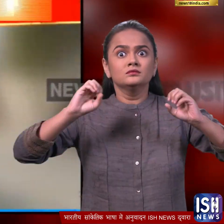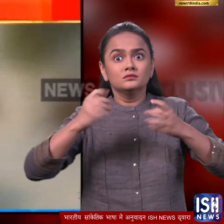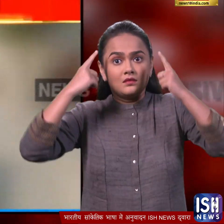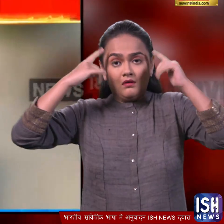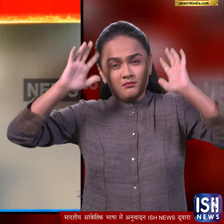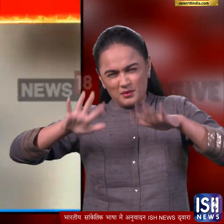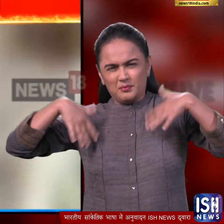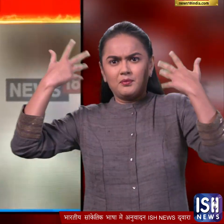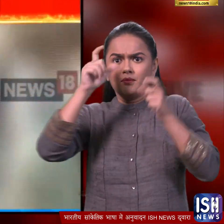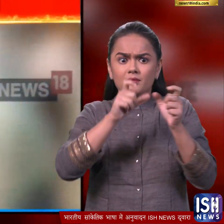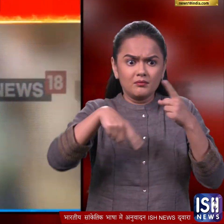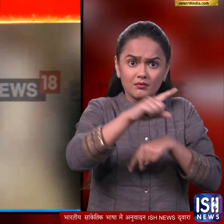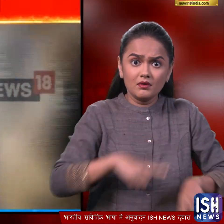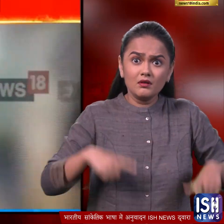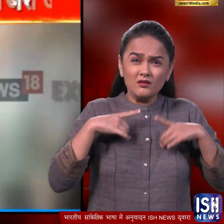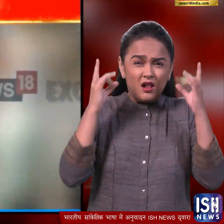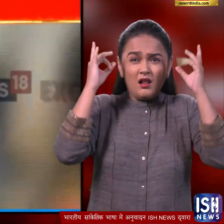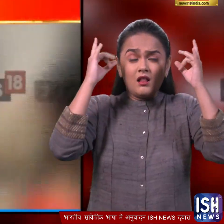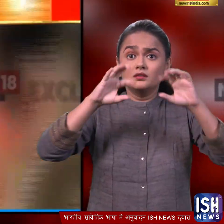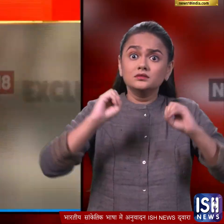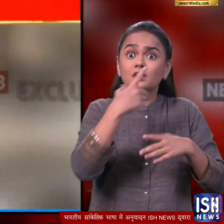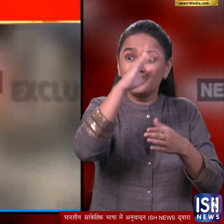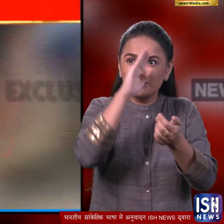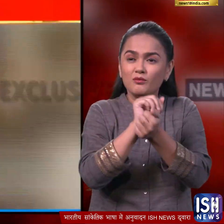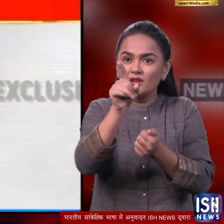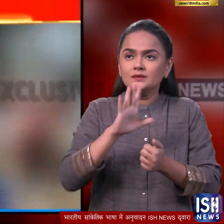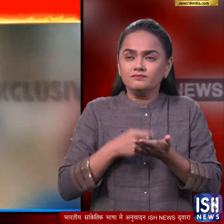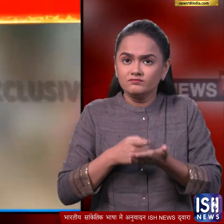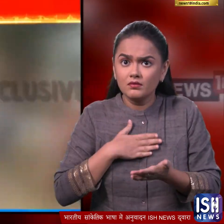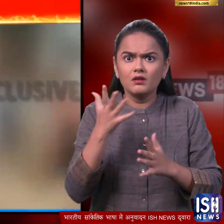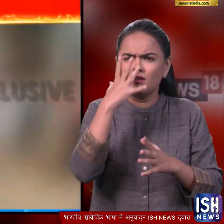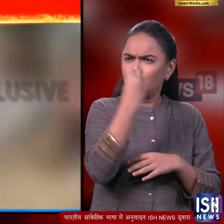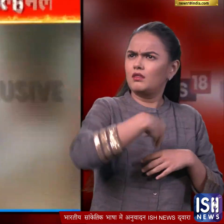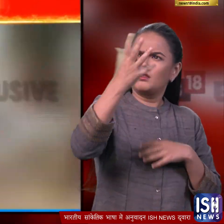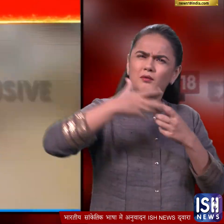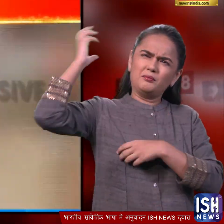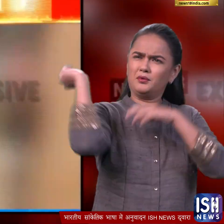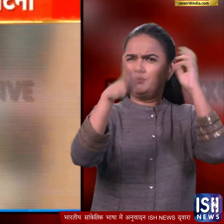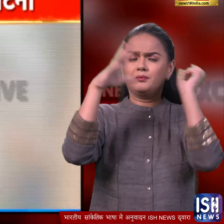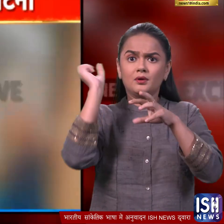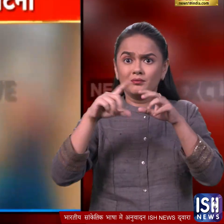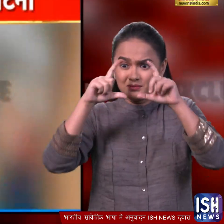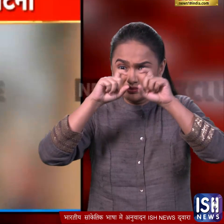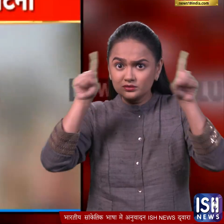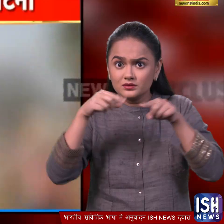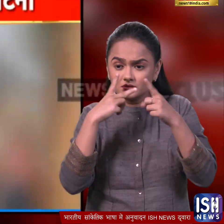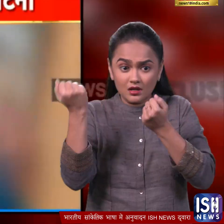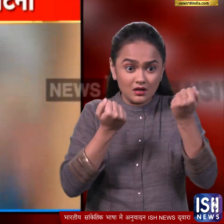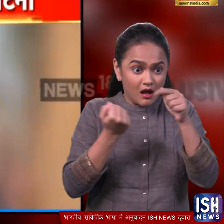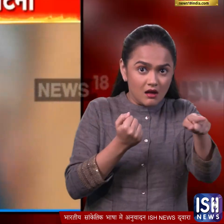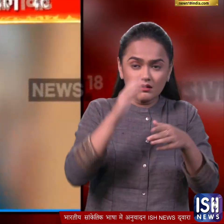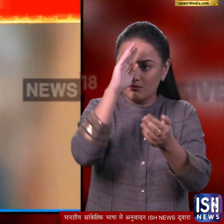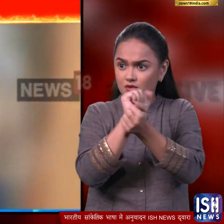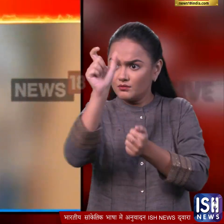जिस पर वहां रहने वाले लोग इतने भड़क गए कि उन्हें पुलिस पर भी हमला करने से डर नहीं लगा। सामने आई तस्वीर में कुछ लोग पुलिस वालों और उनकी गाड़ियों को